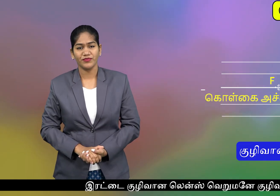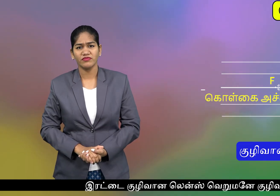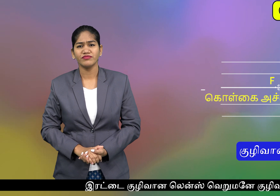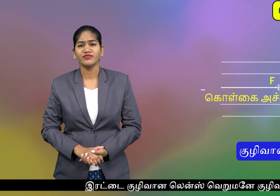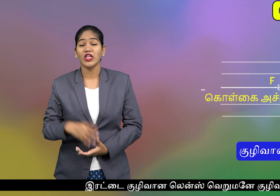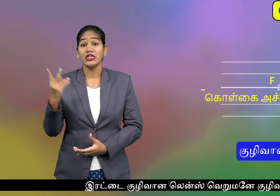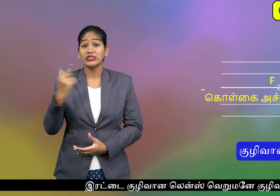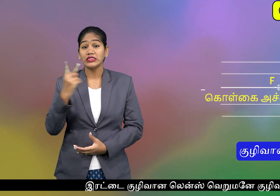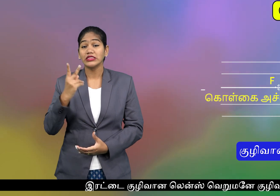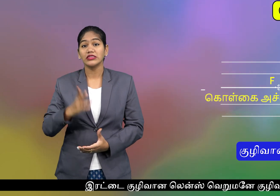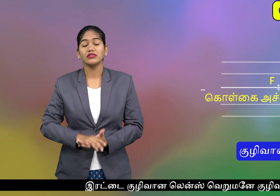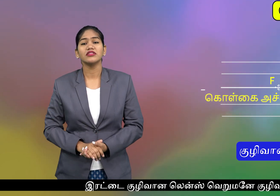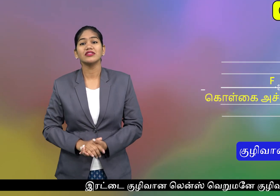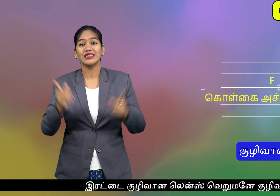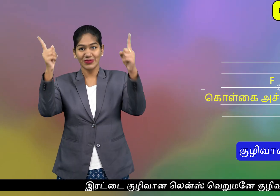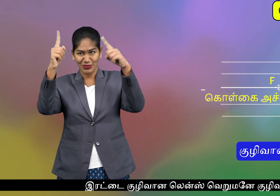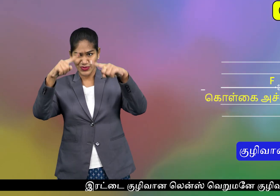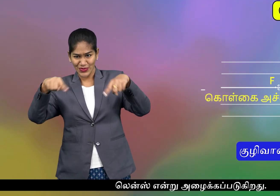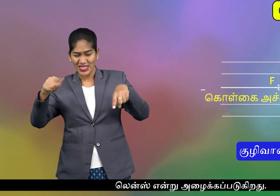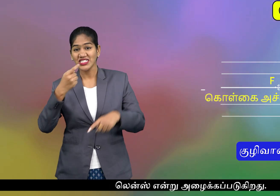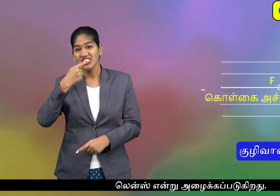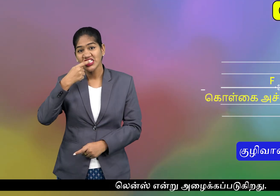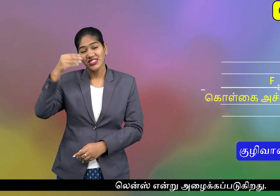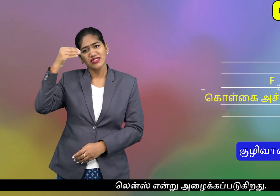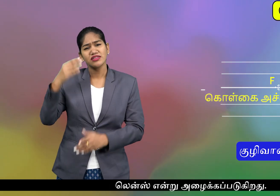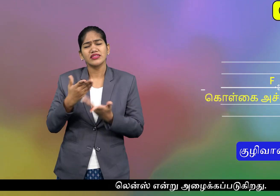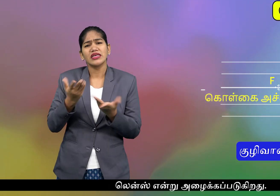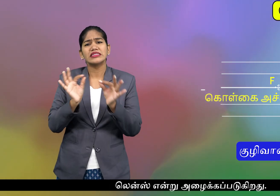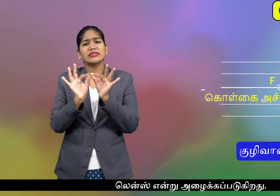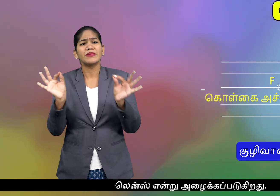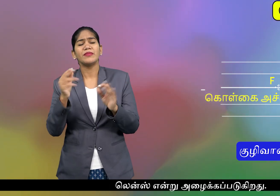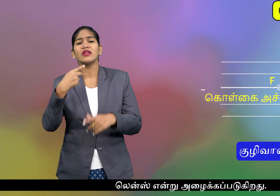இரட்டை குழிவு வில்லை வெறுமனே குழிவு வில்லை என்று அழைக்கப்படுகிறது.